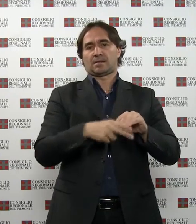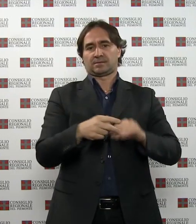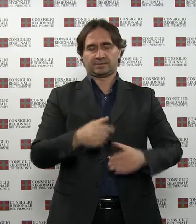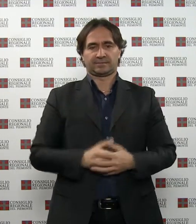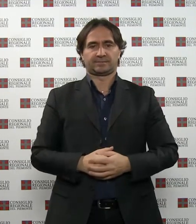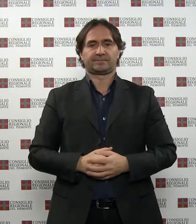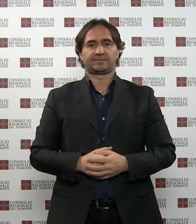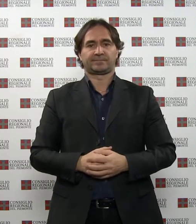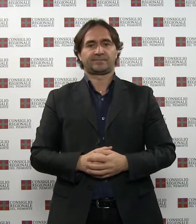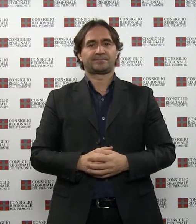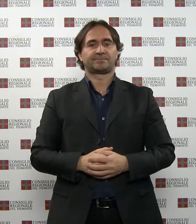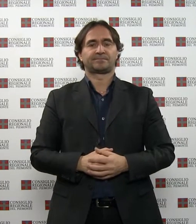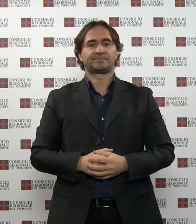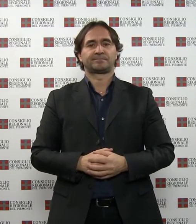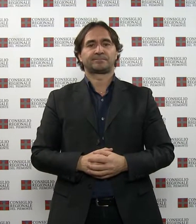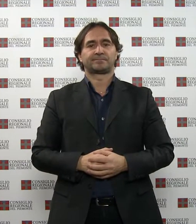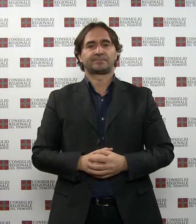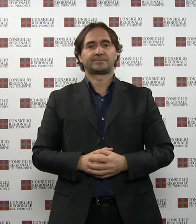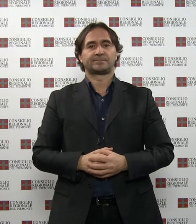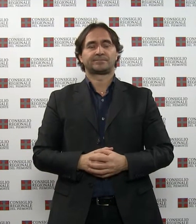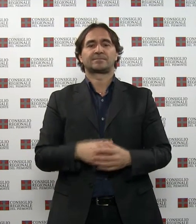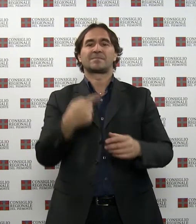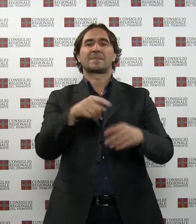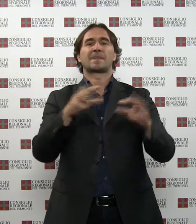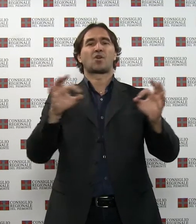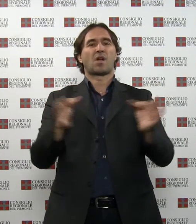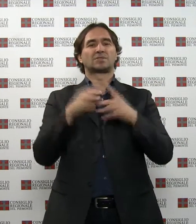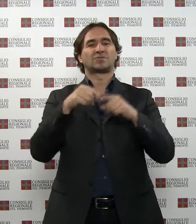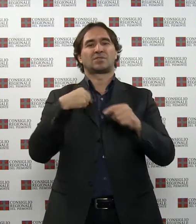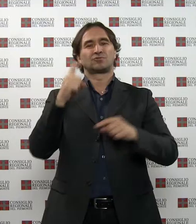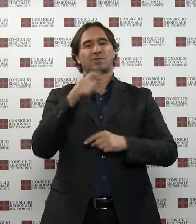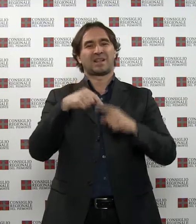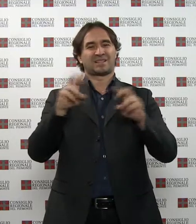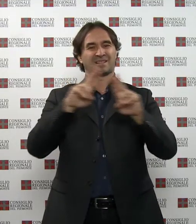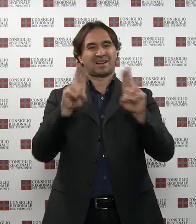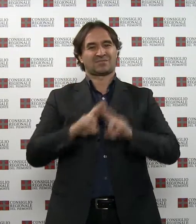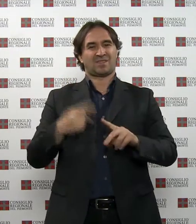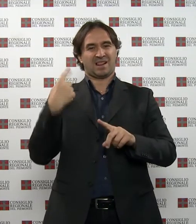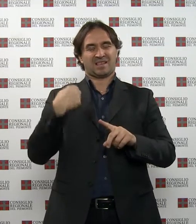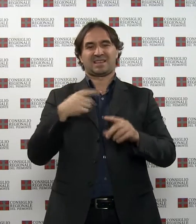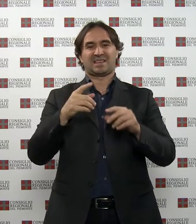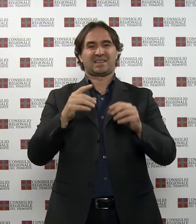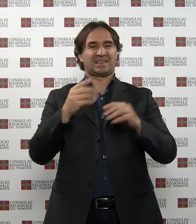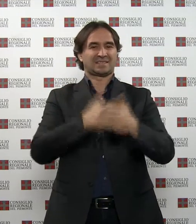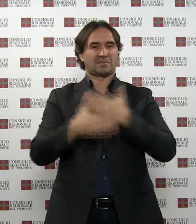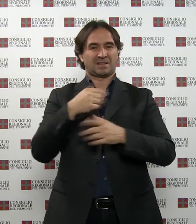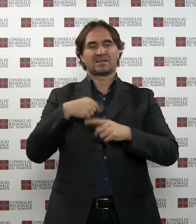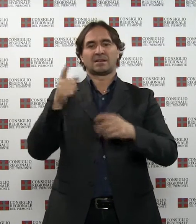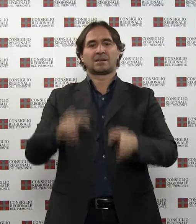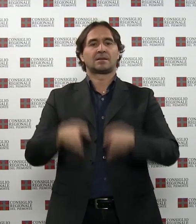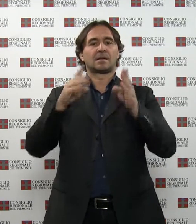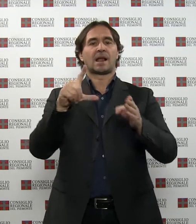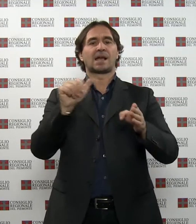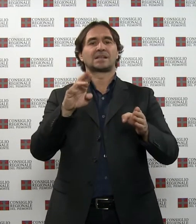In primo piano. In occasione della Giornata internazionale della disabilità, si è tenuto a Palazzo Lascaris un consiglio